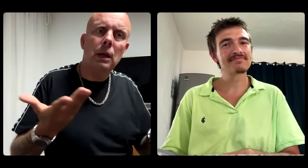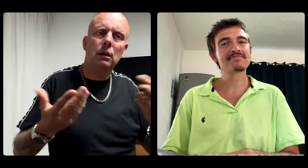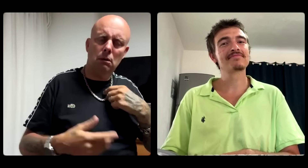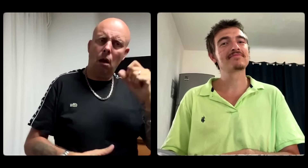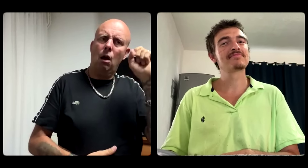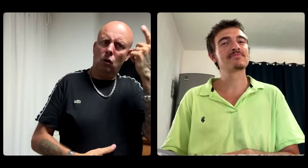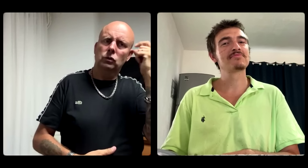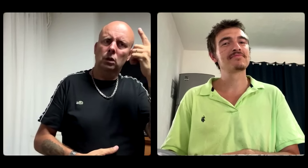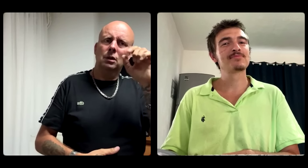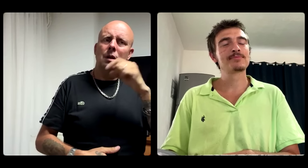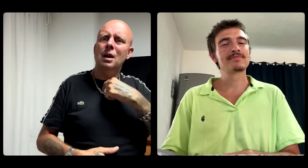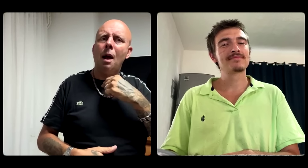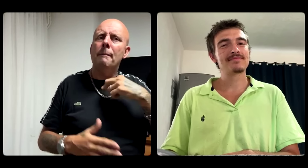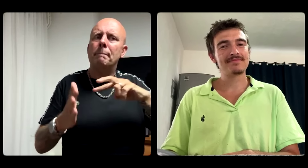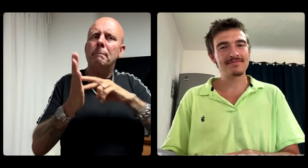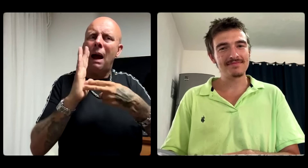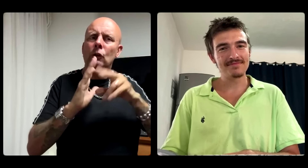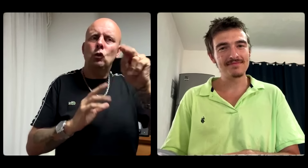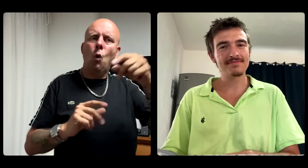Lafbombing.